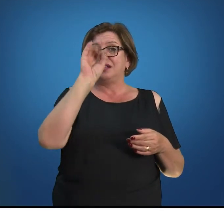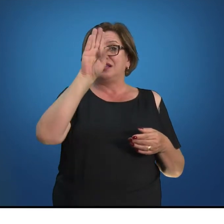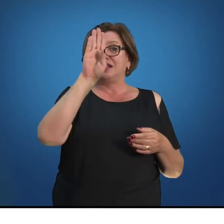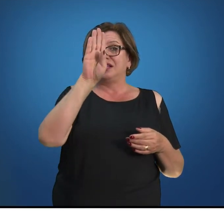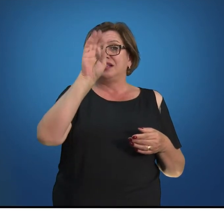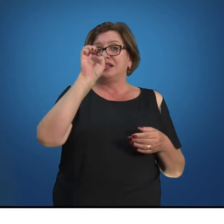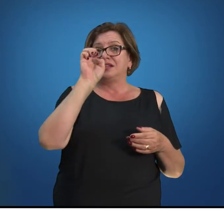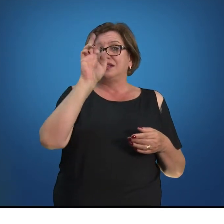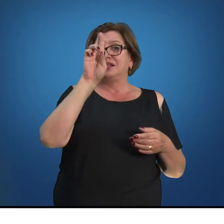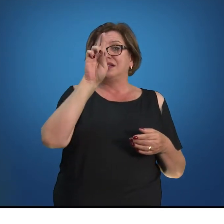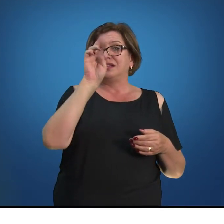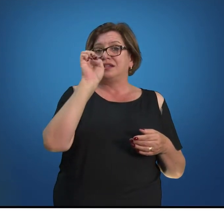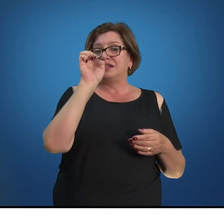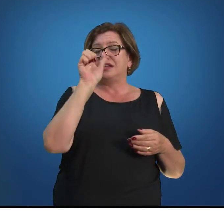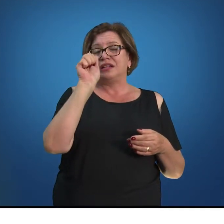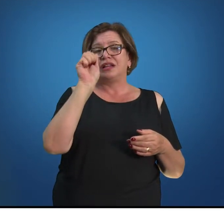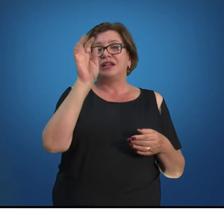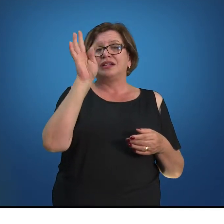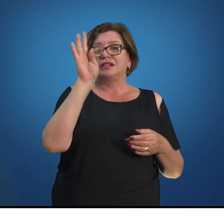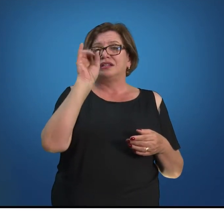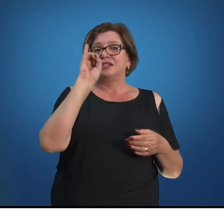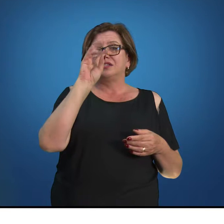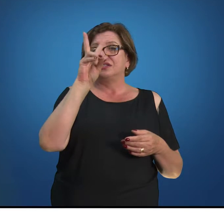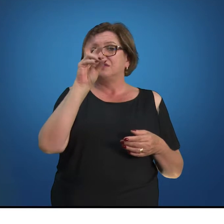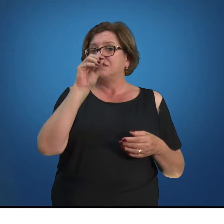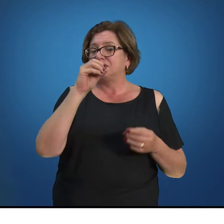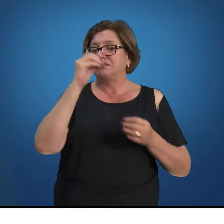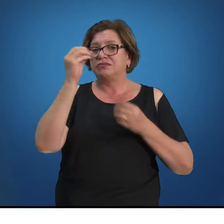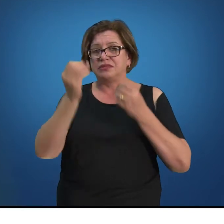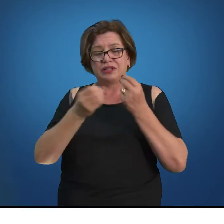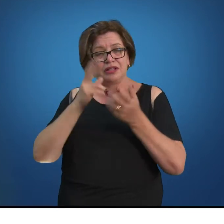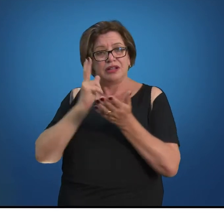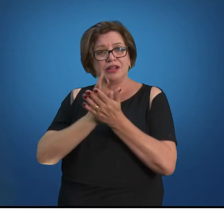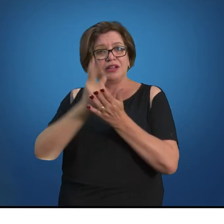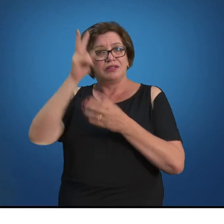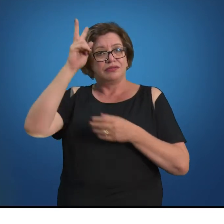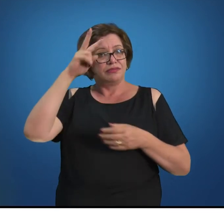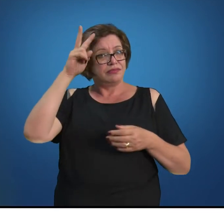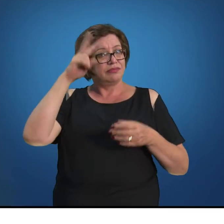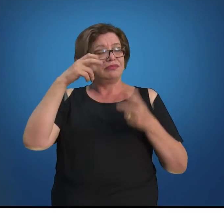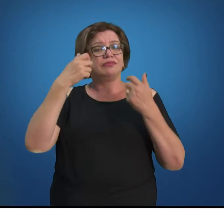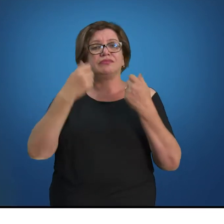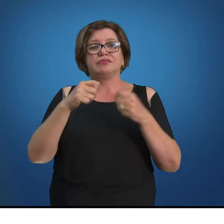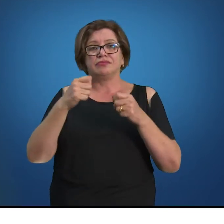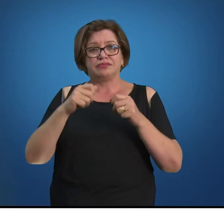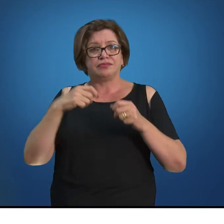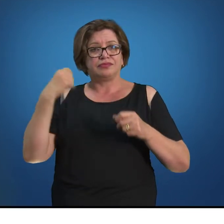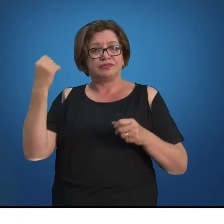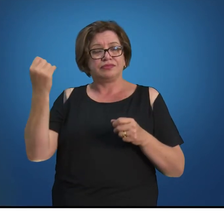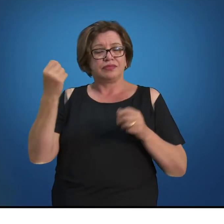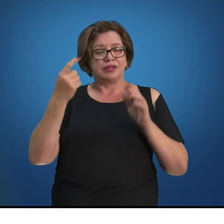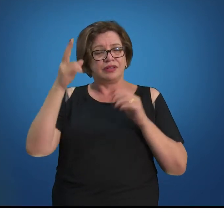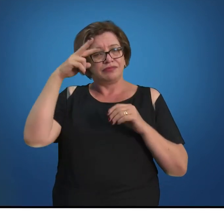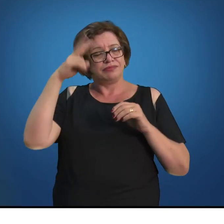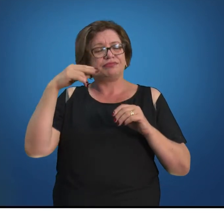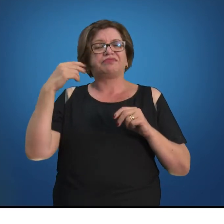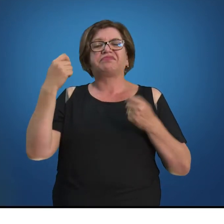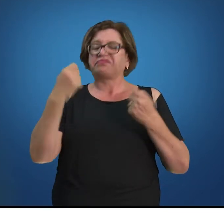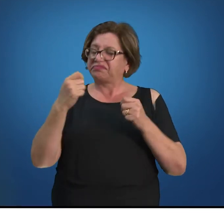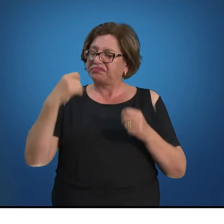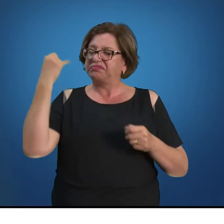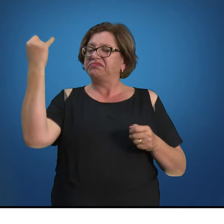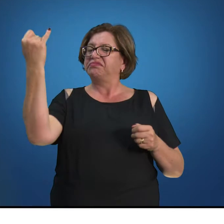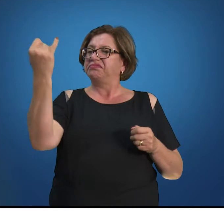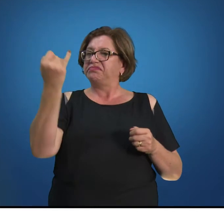conselho consultivo no âmbito dos municípios. Reforçamos a necessidade e a importância para